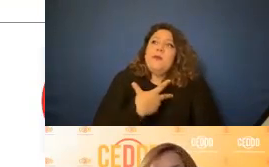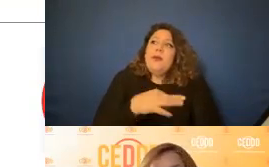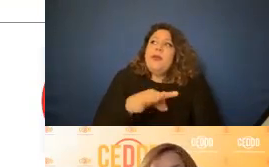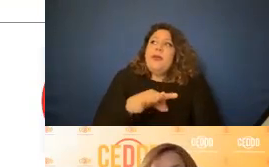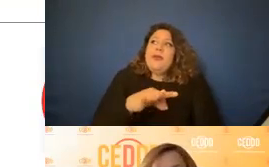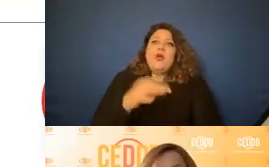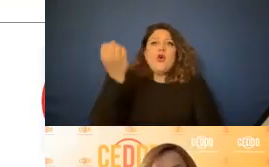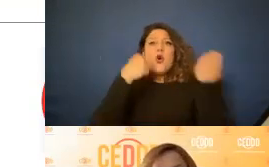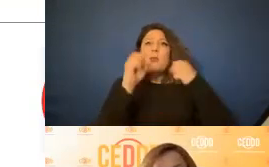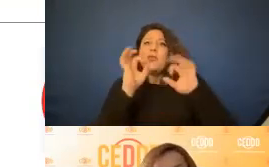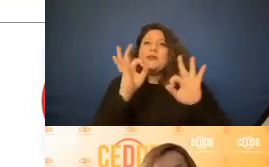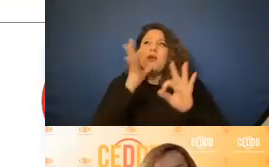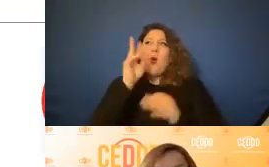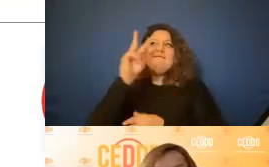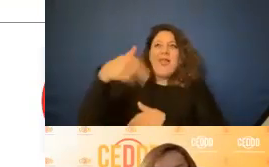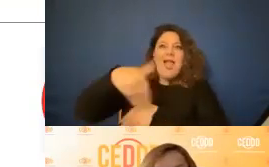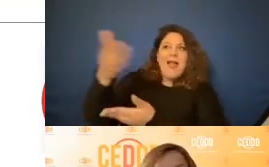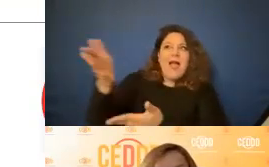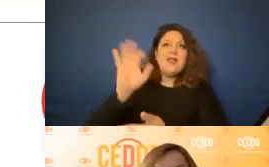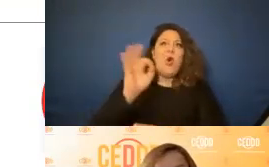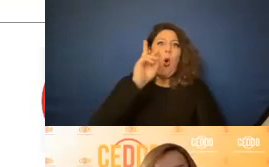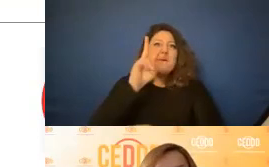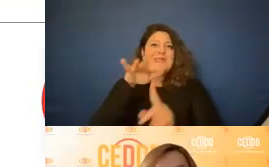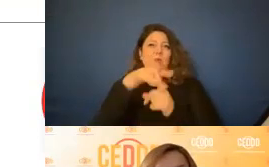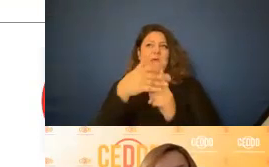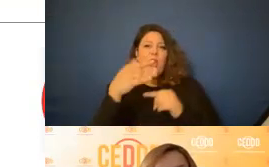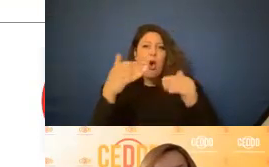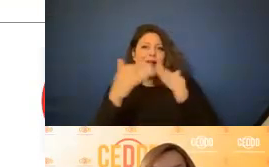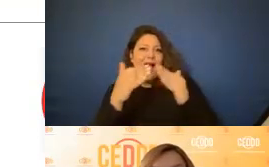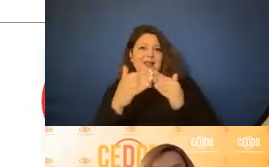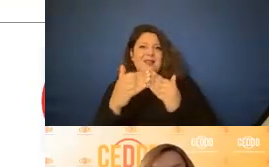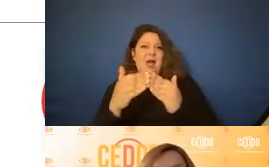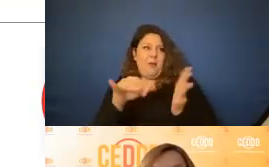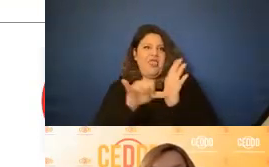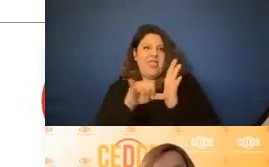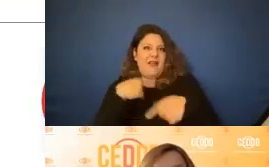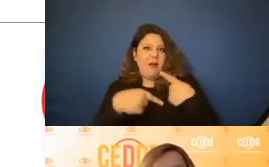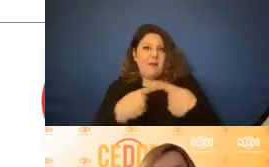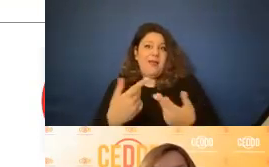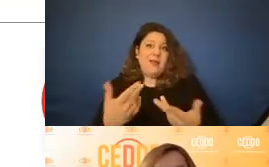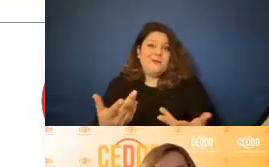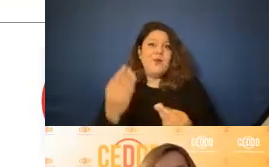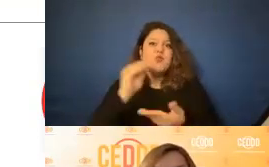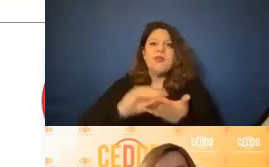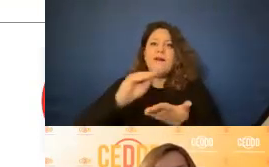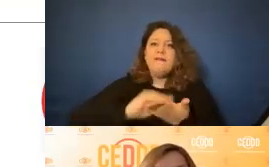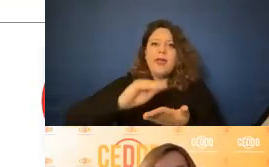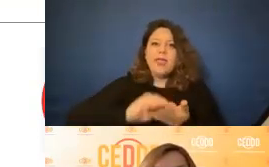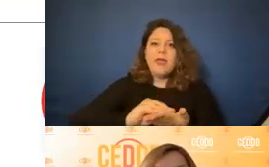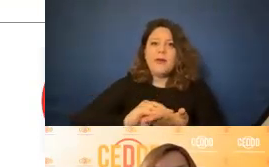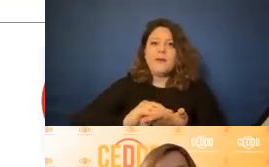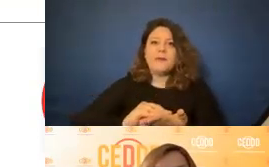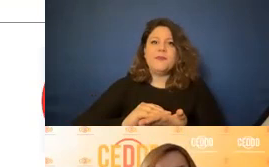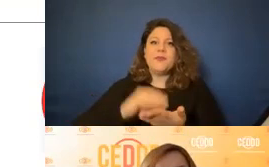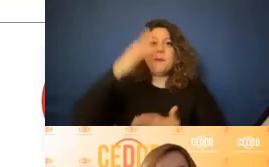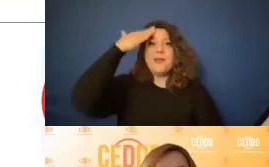la calle, por comportamientos que están muy cerca de él, en su familia, ¿no? Muchas veces nos encontramos que el principal